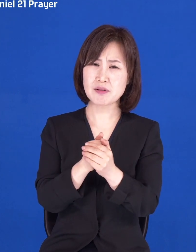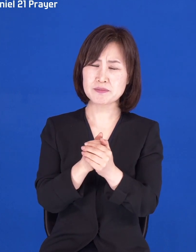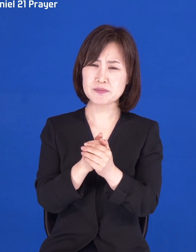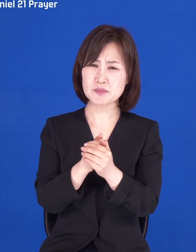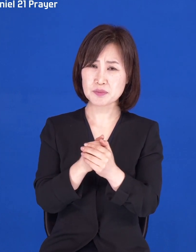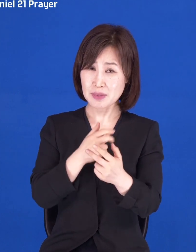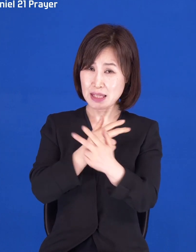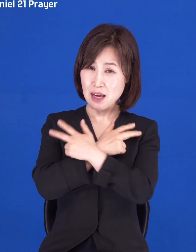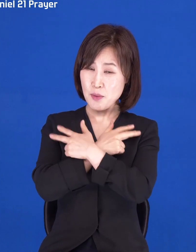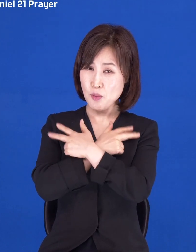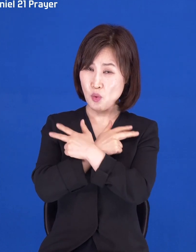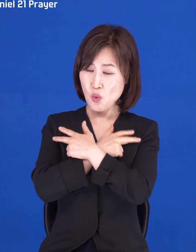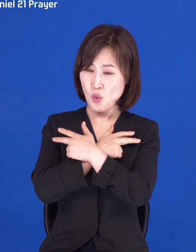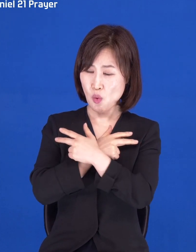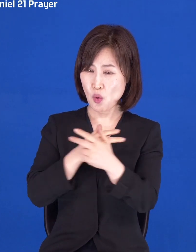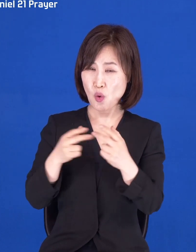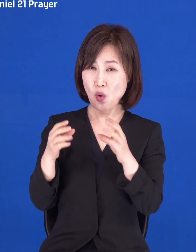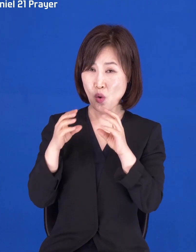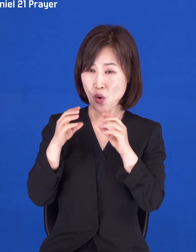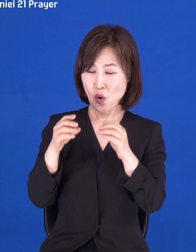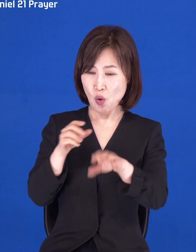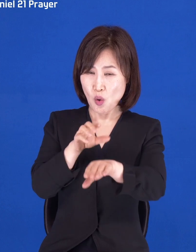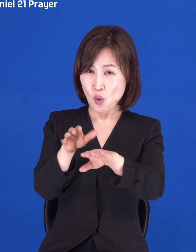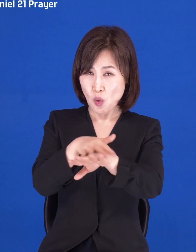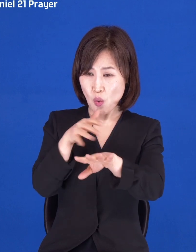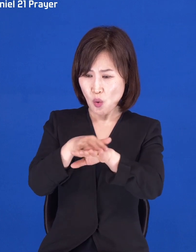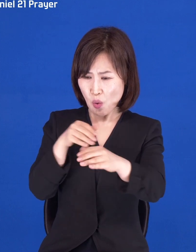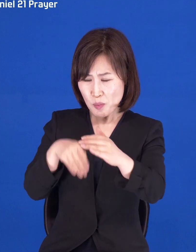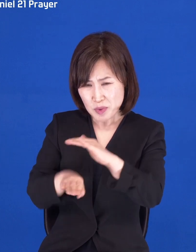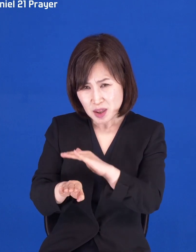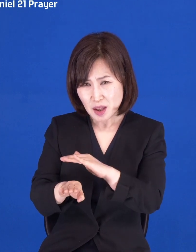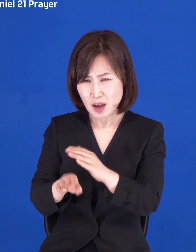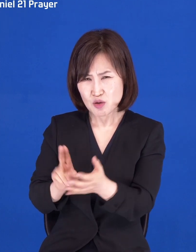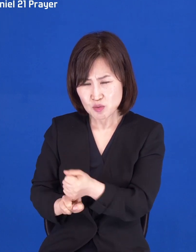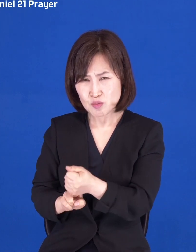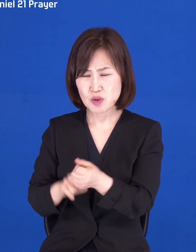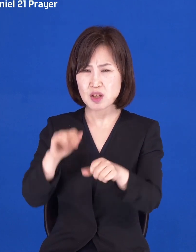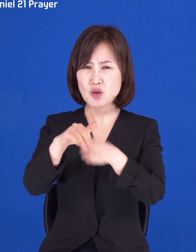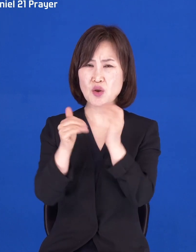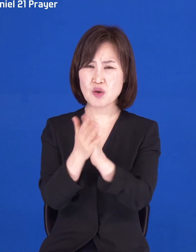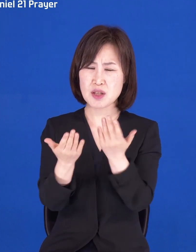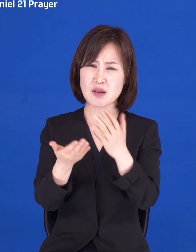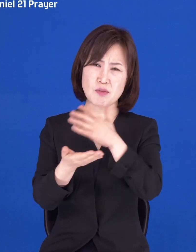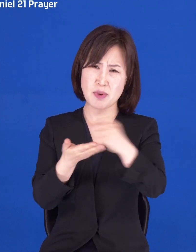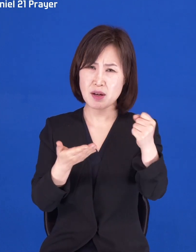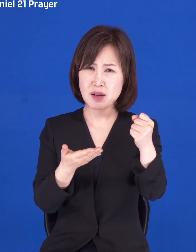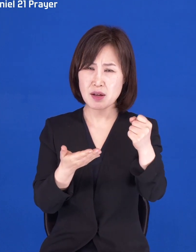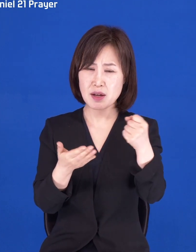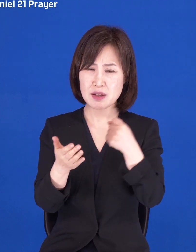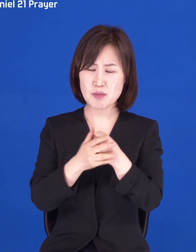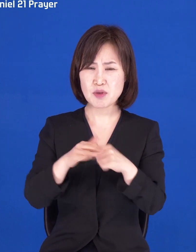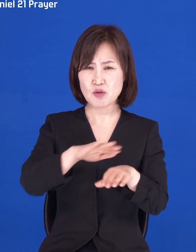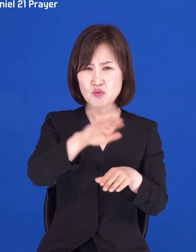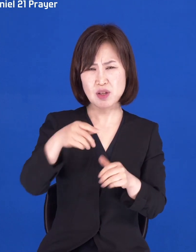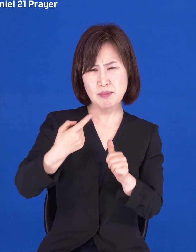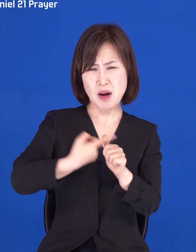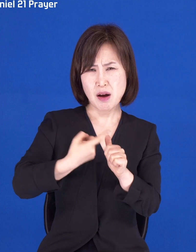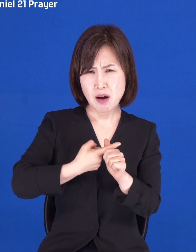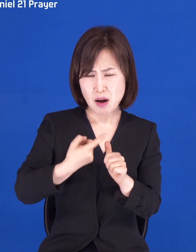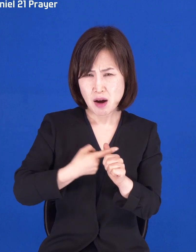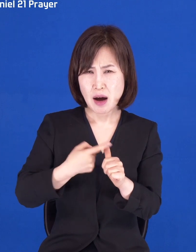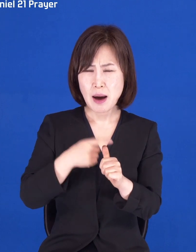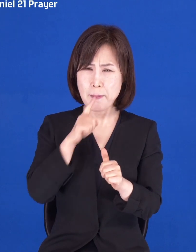양복 옷감들 속에 놓고 보시던 성경책도 뺏겼거든요. 그러면서 우리들을 비난하고